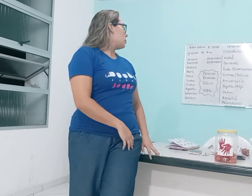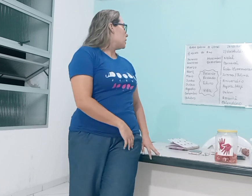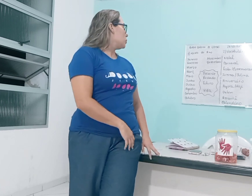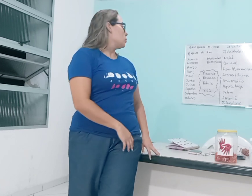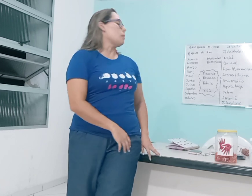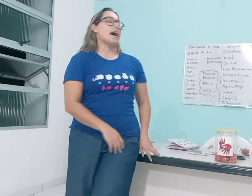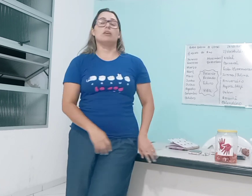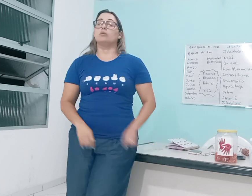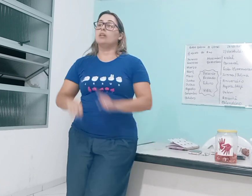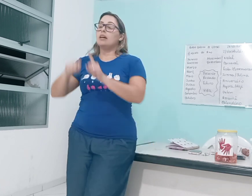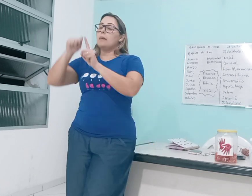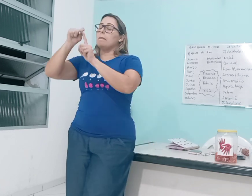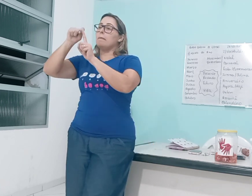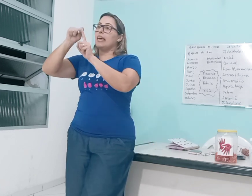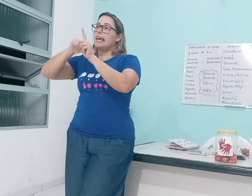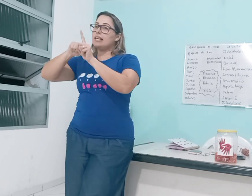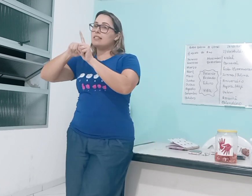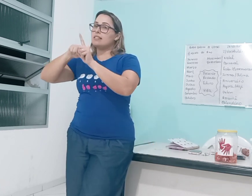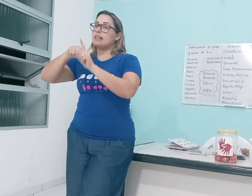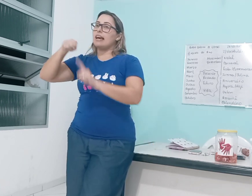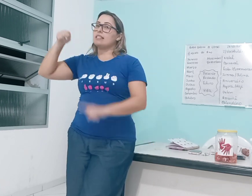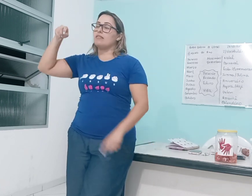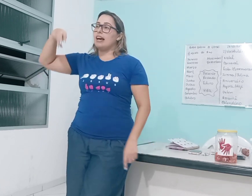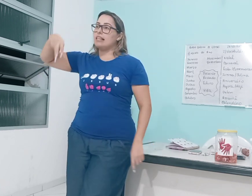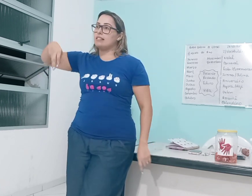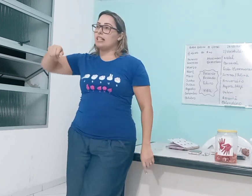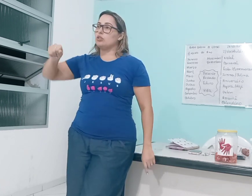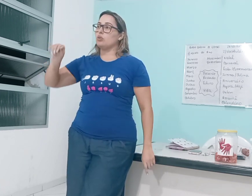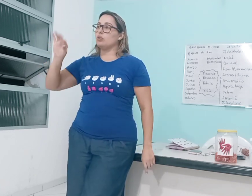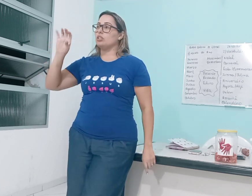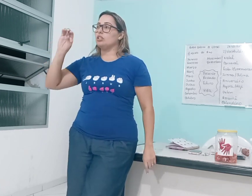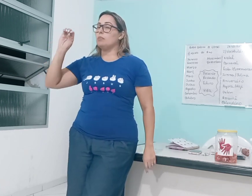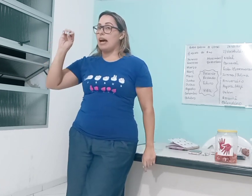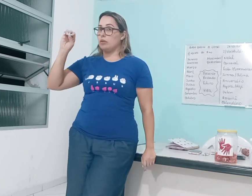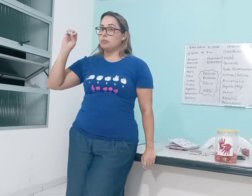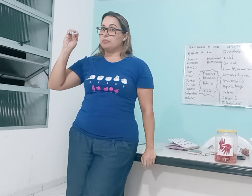Abril, maio. Mês, aí você faz a datiologia de maio.